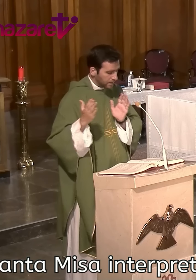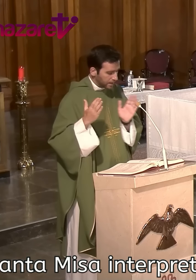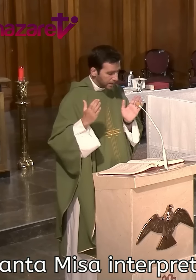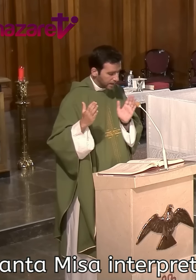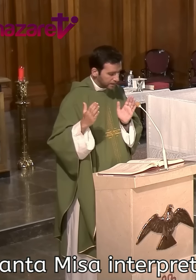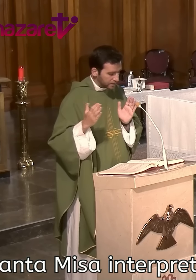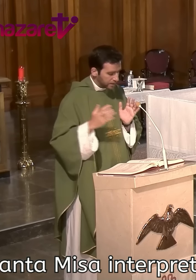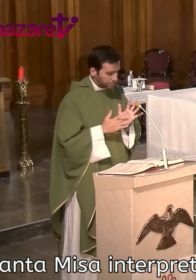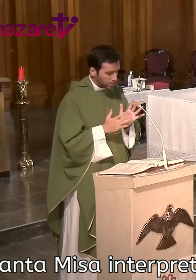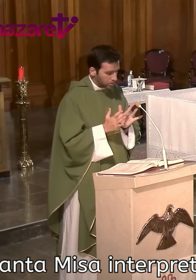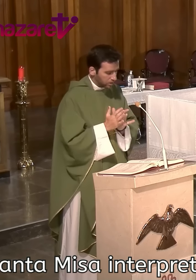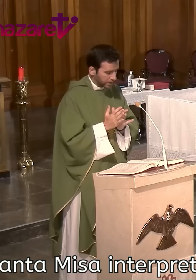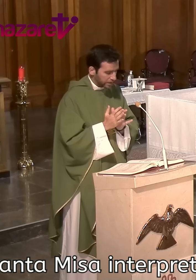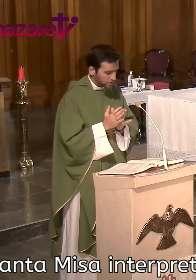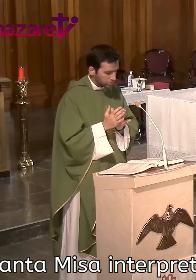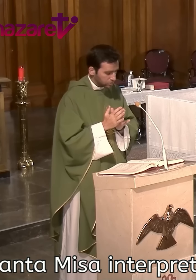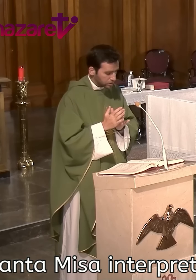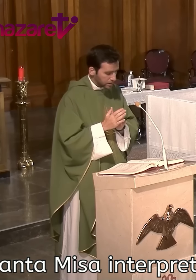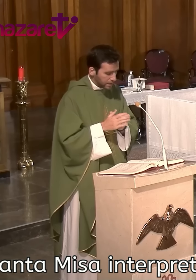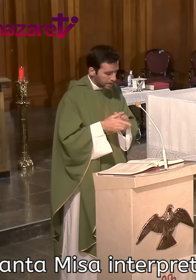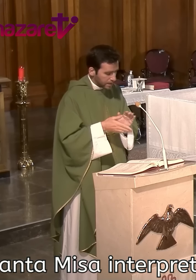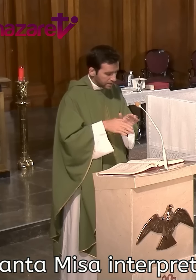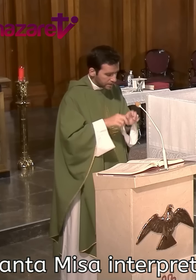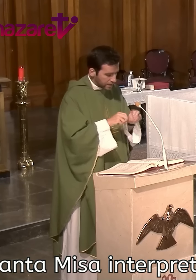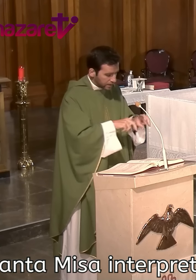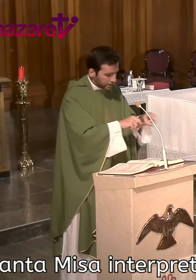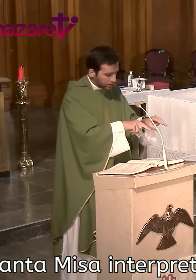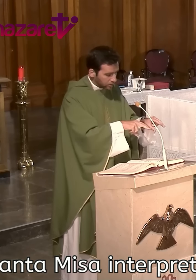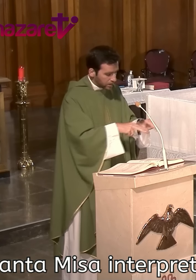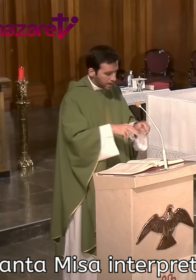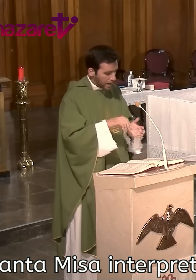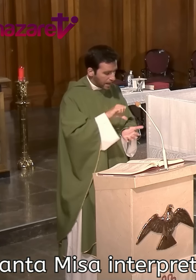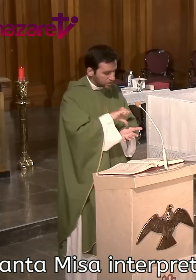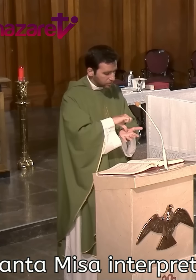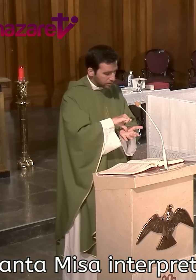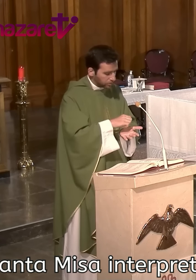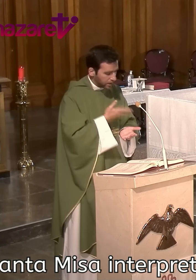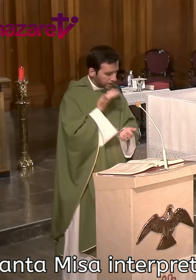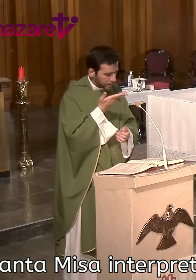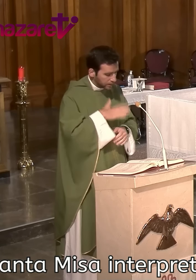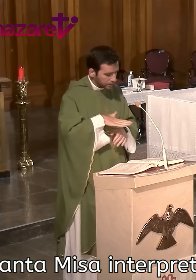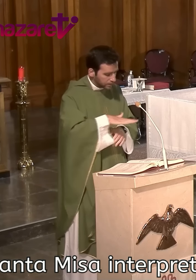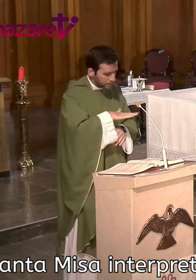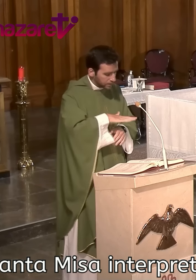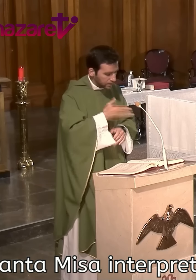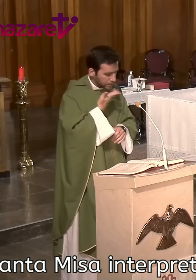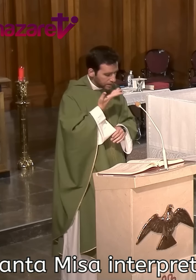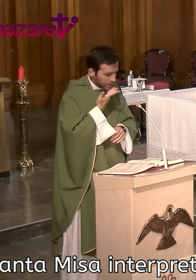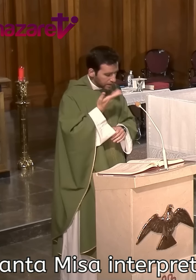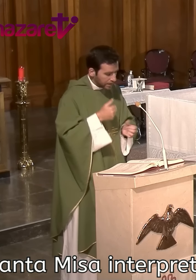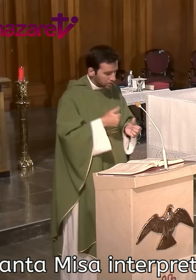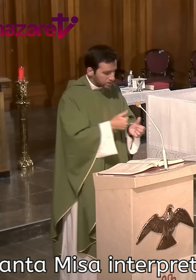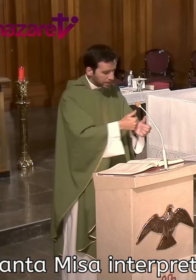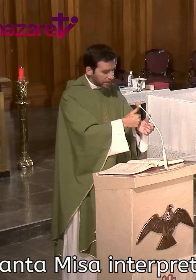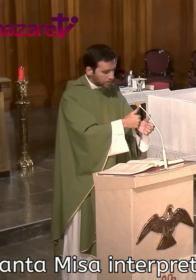En aquel tiempo, Jesús se dirigió a su ciudad. y lo seguían